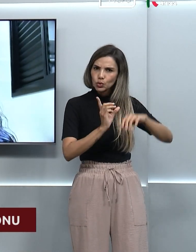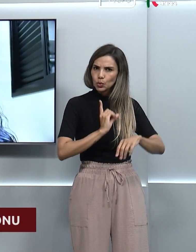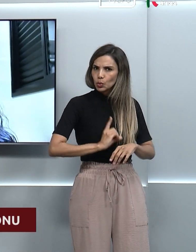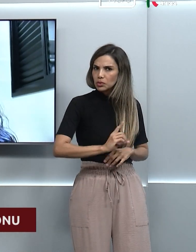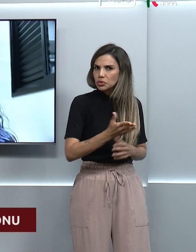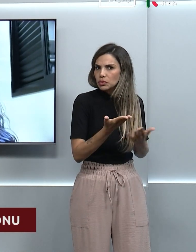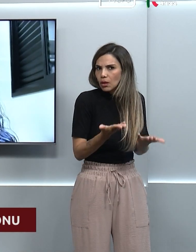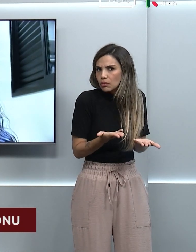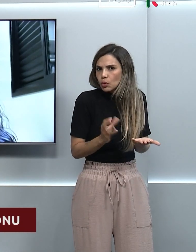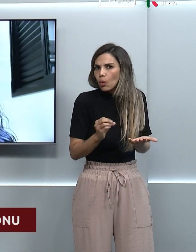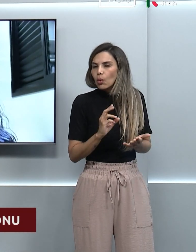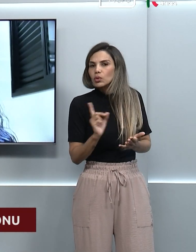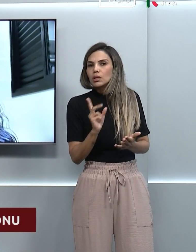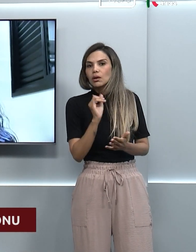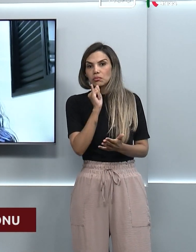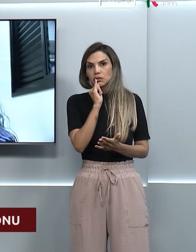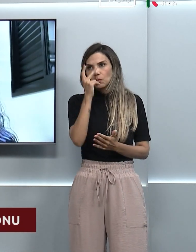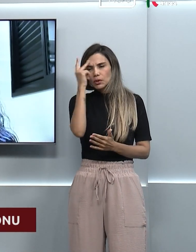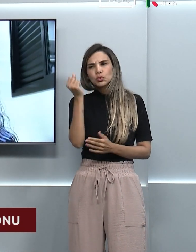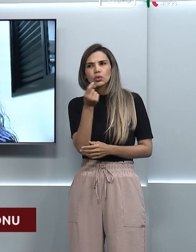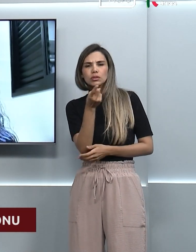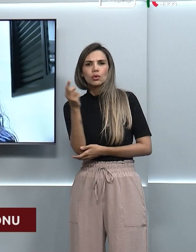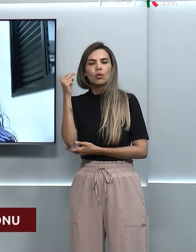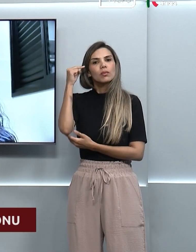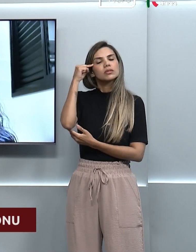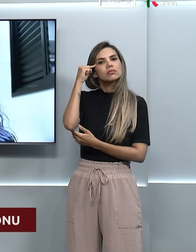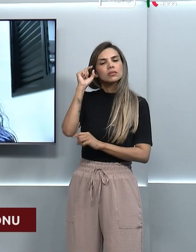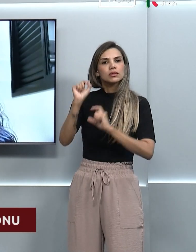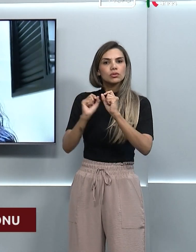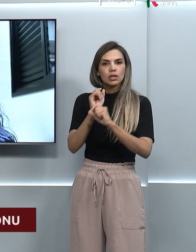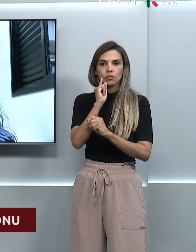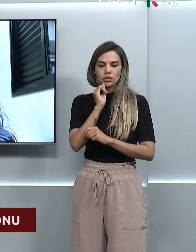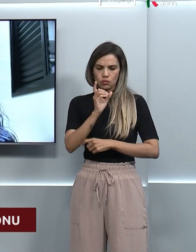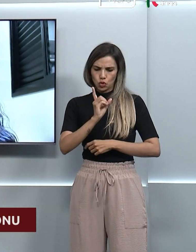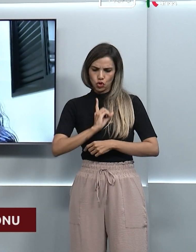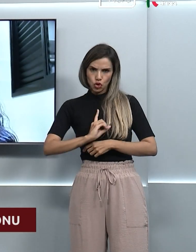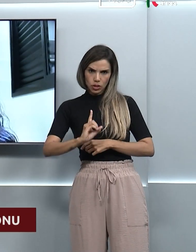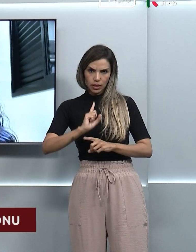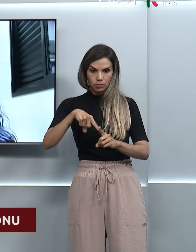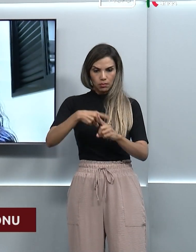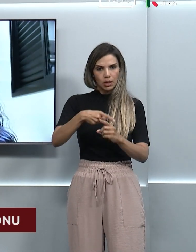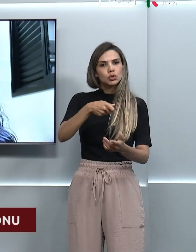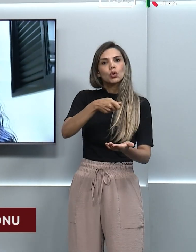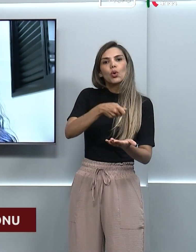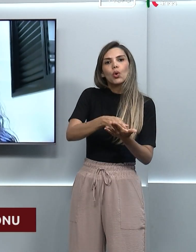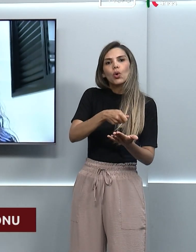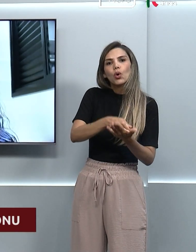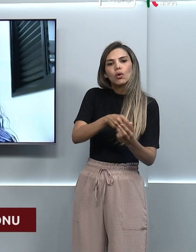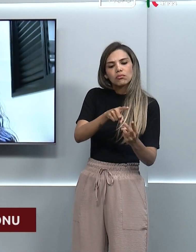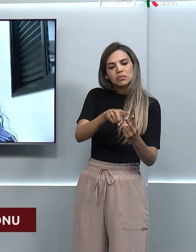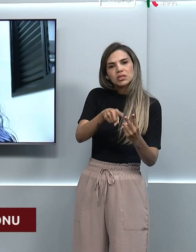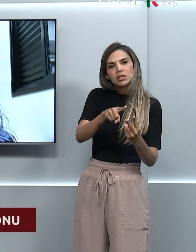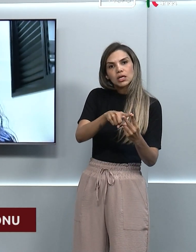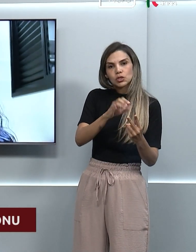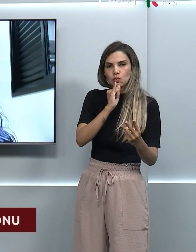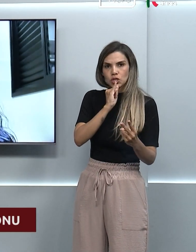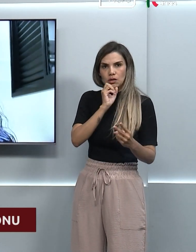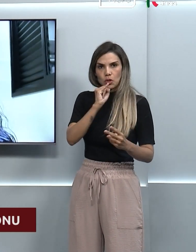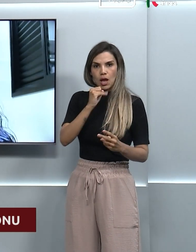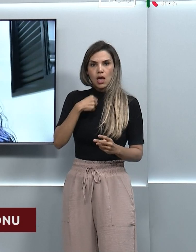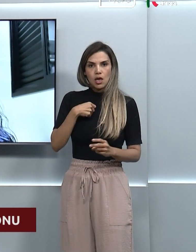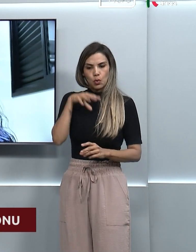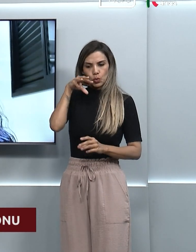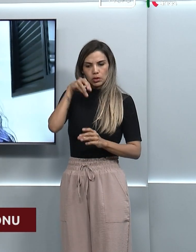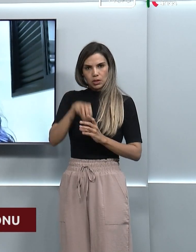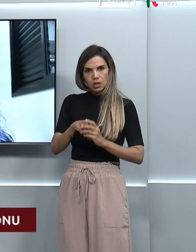senso comum, no primeiro momento, nós pensamos que direitos e deveres estão relacionados a você pertencer a algum estado